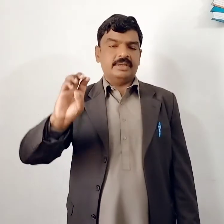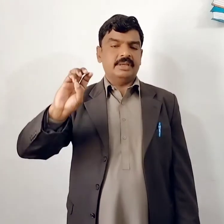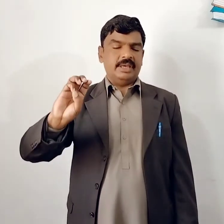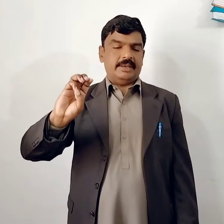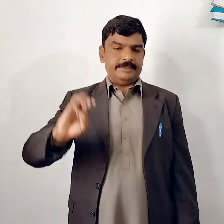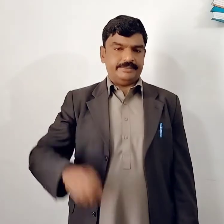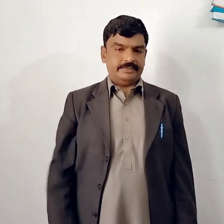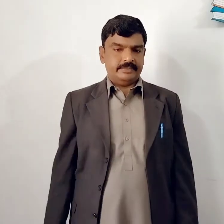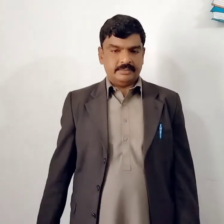होगी।